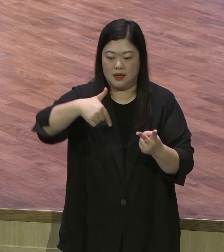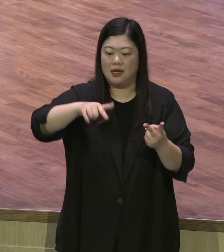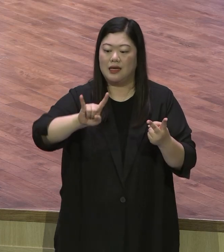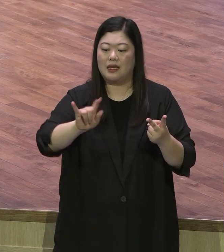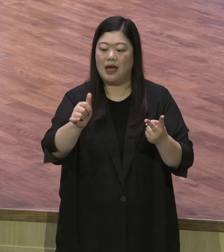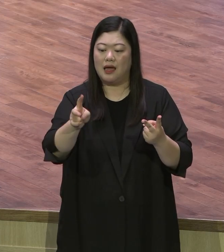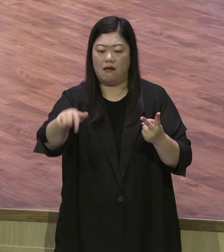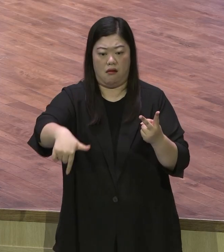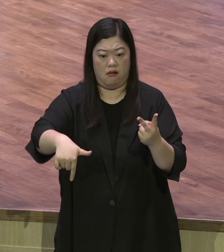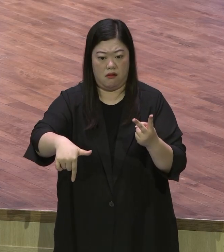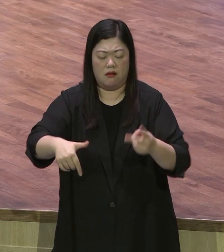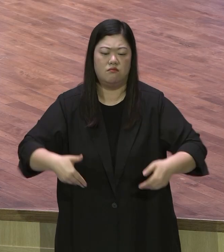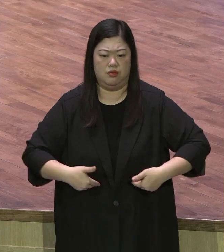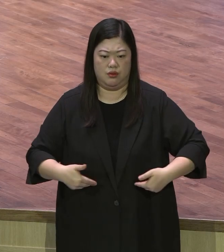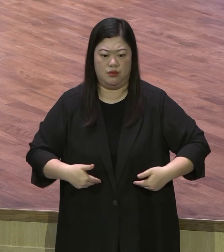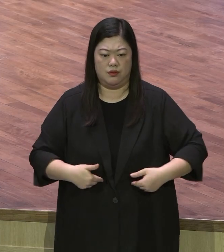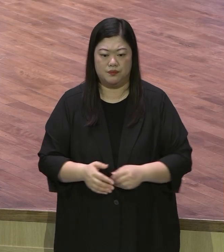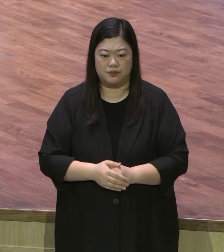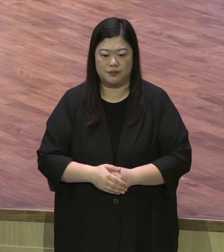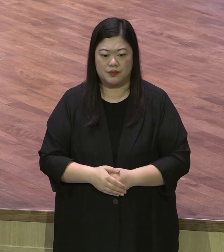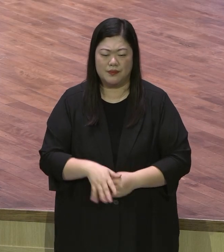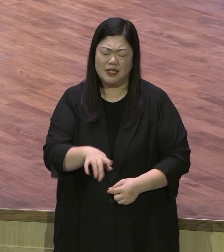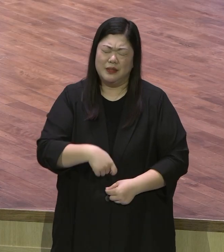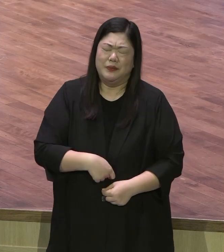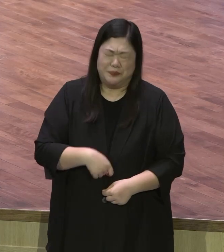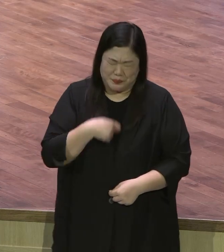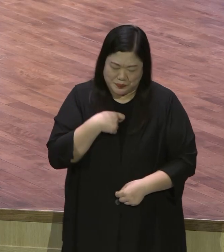참 힘들지요. 습관 고치는 거.